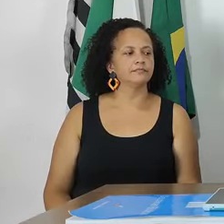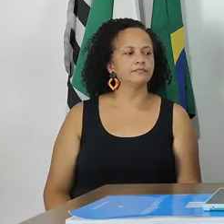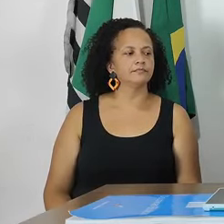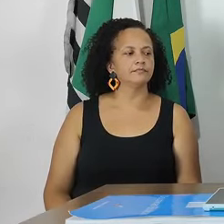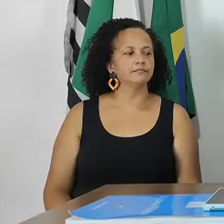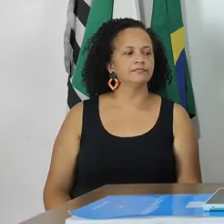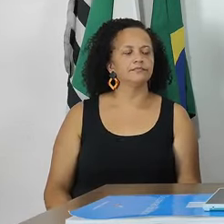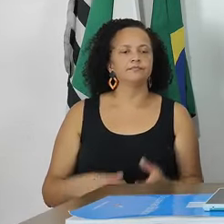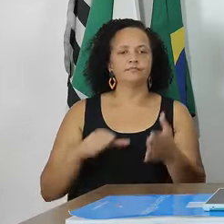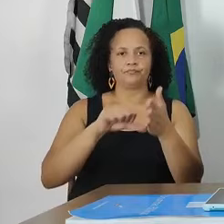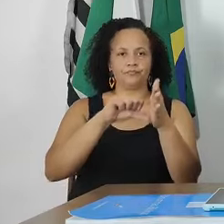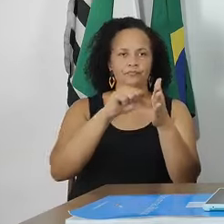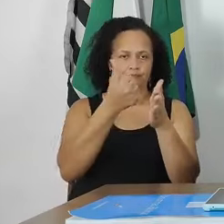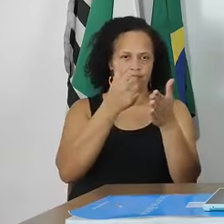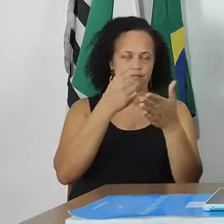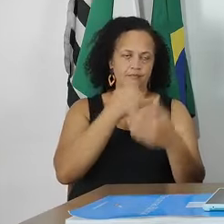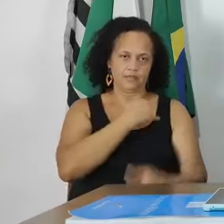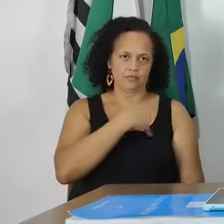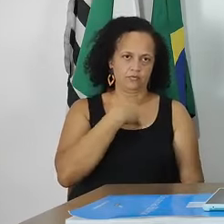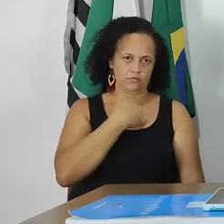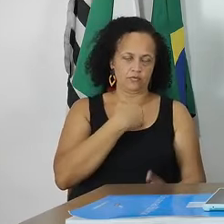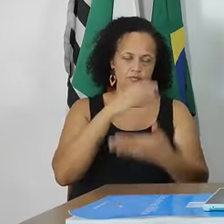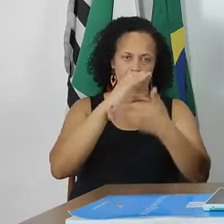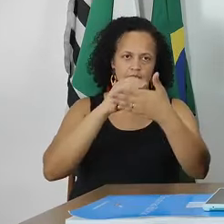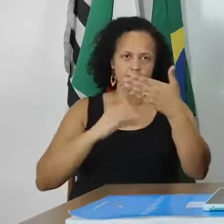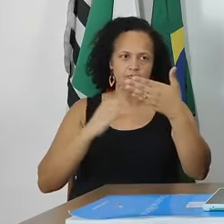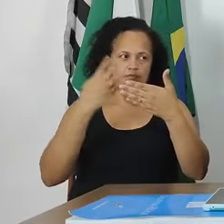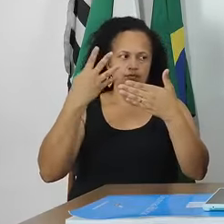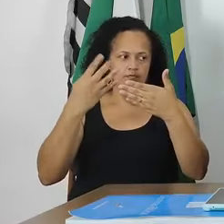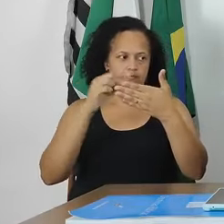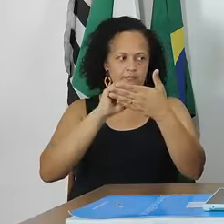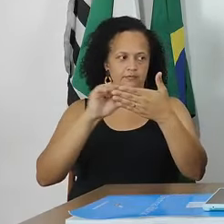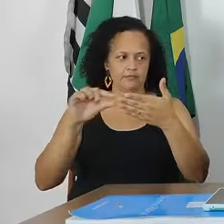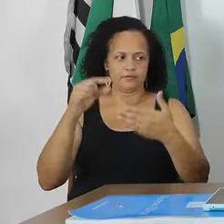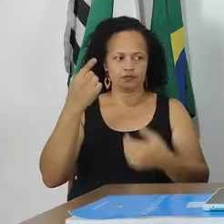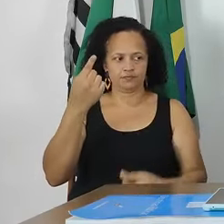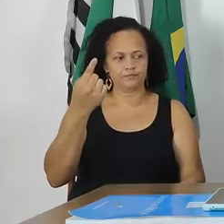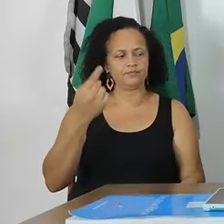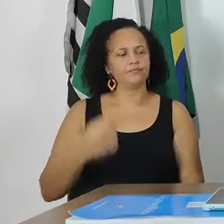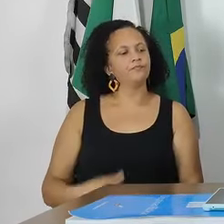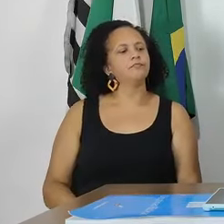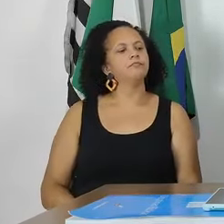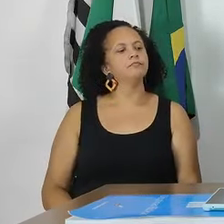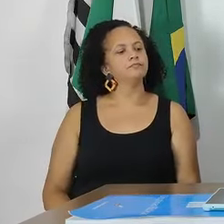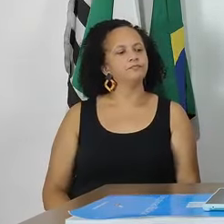João. 1 João, capítulo 4:1. Olha o que ele fala.